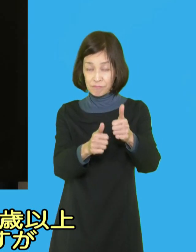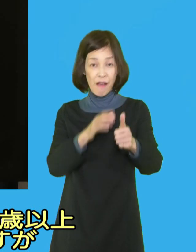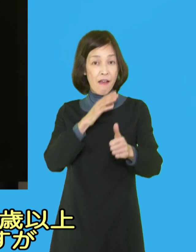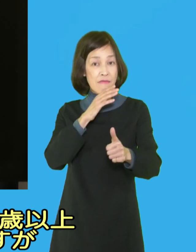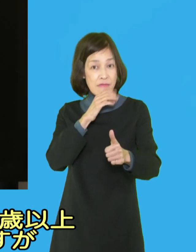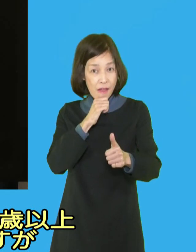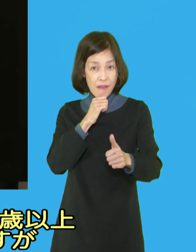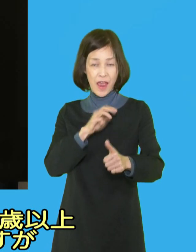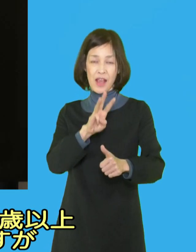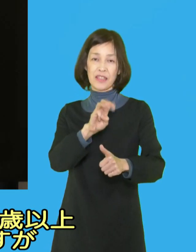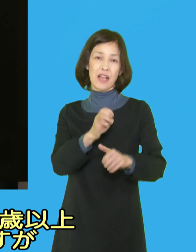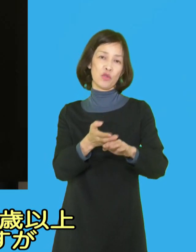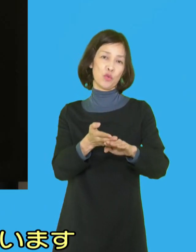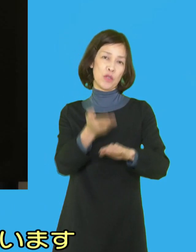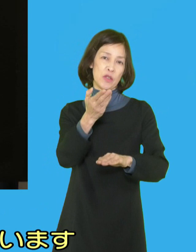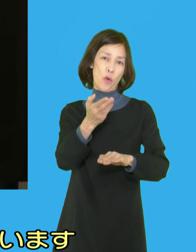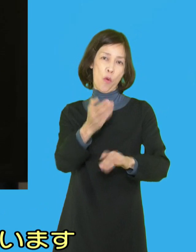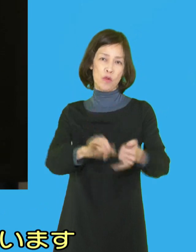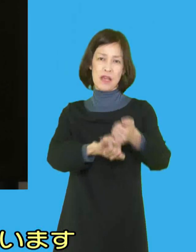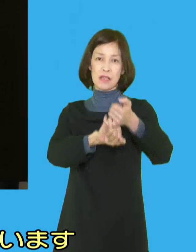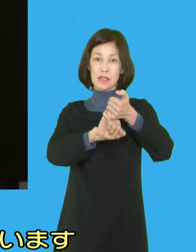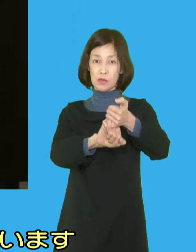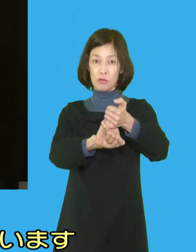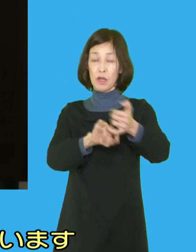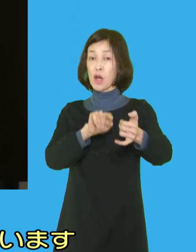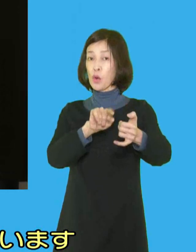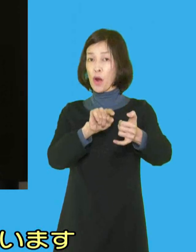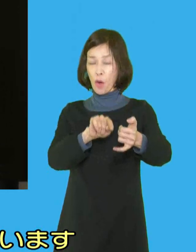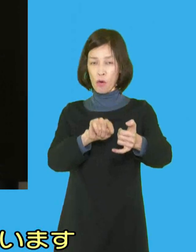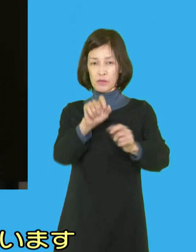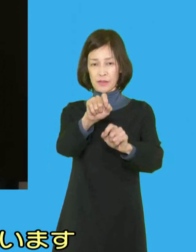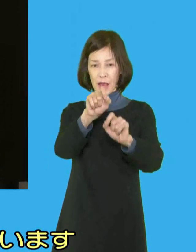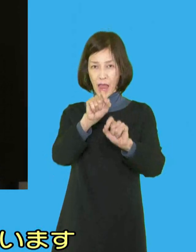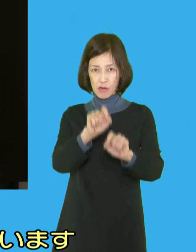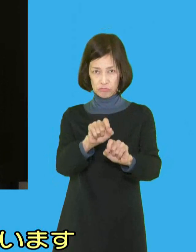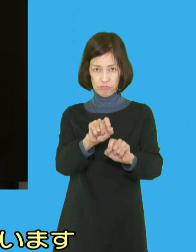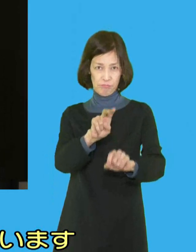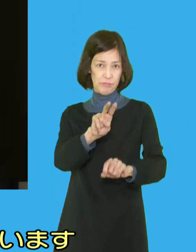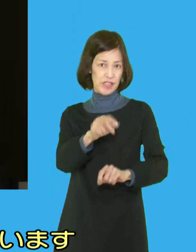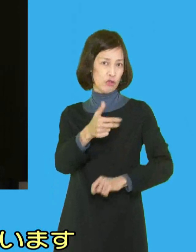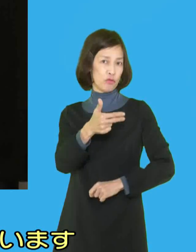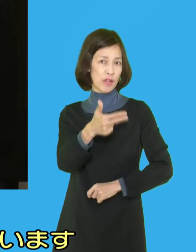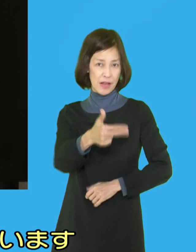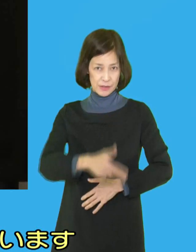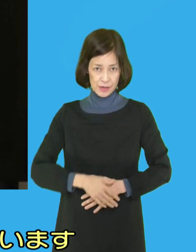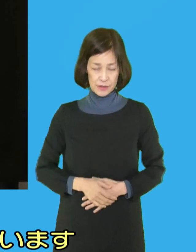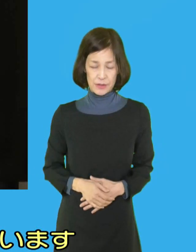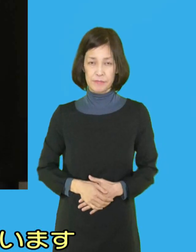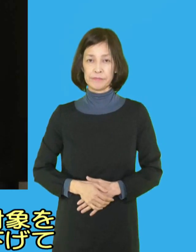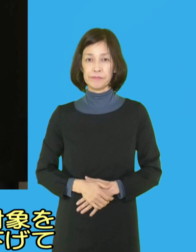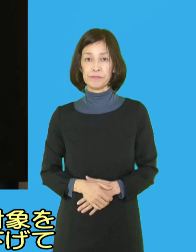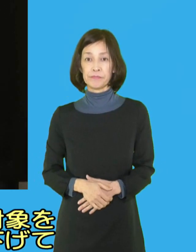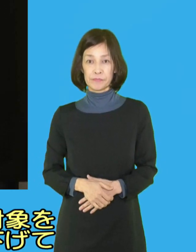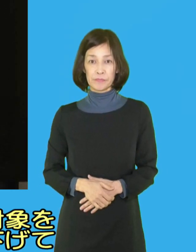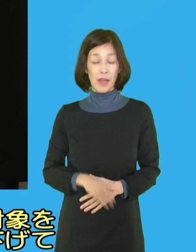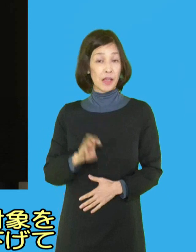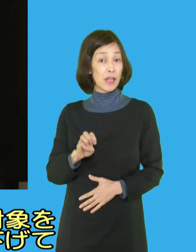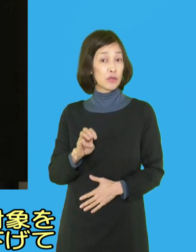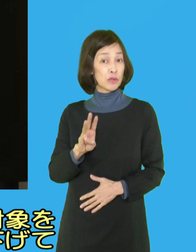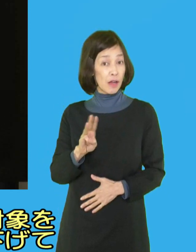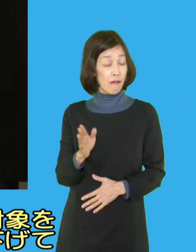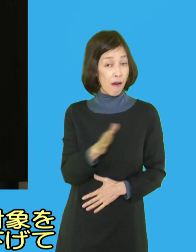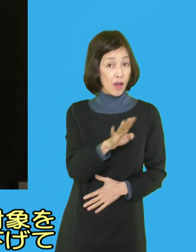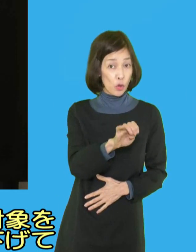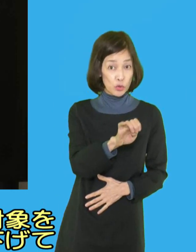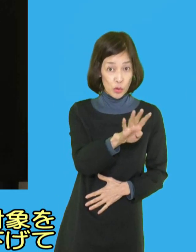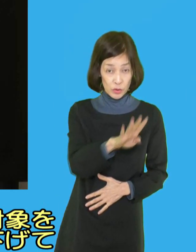規則になっておりますが、これを27歳まで引き下げたいと考えております。33歳から44